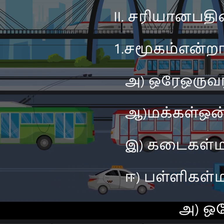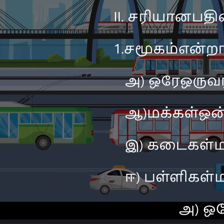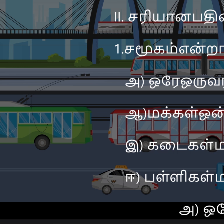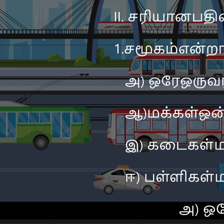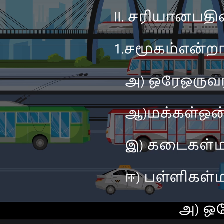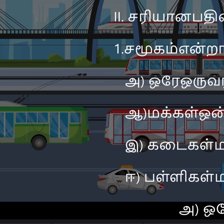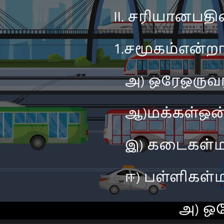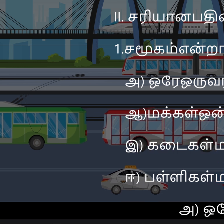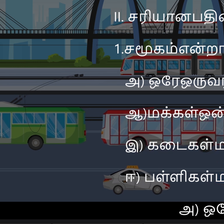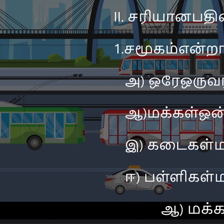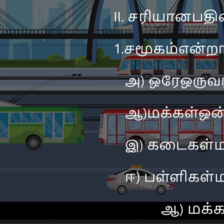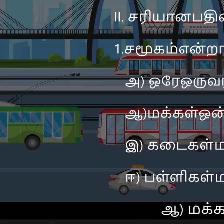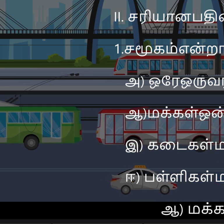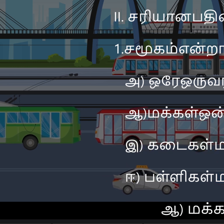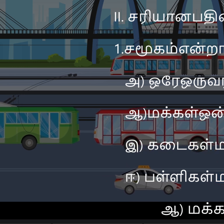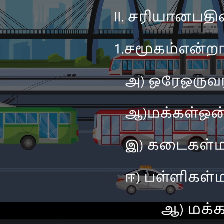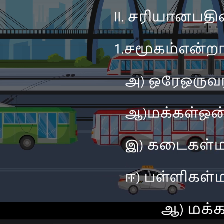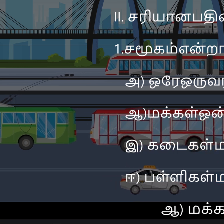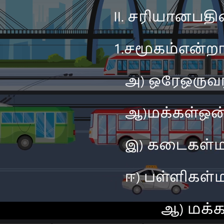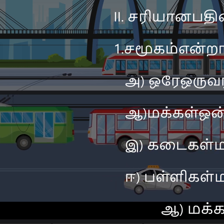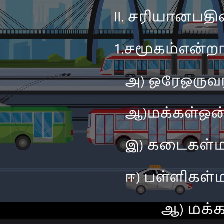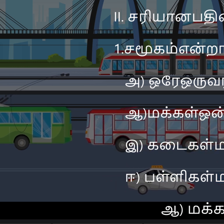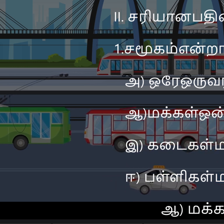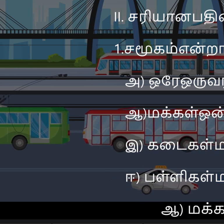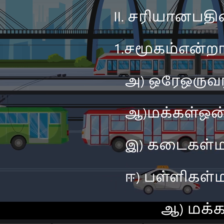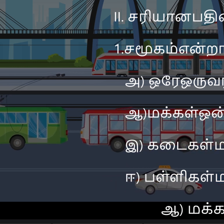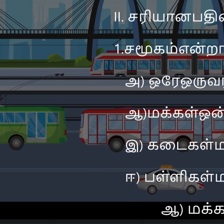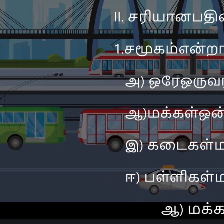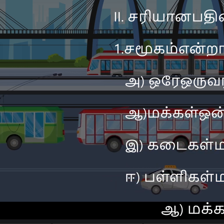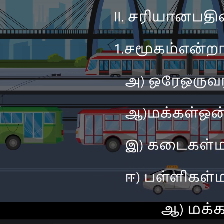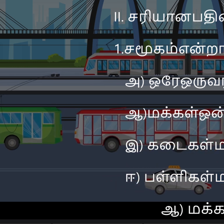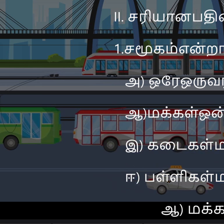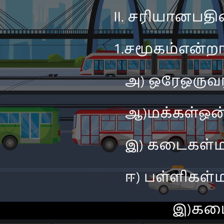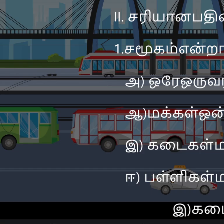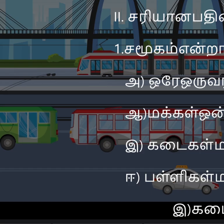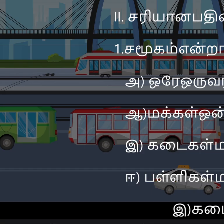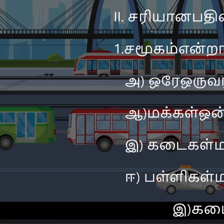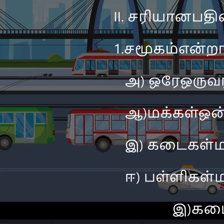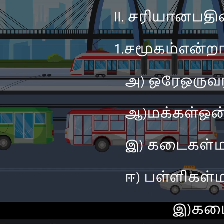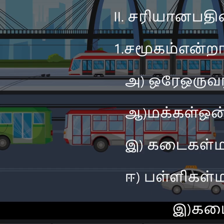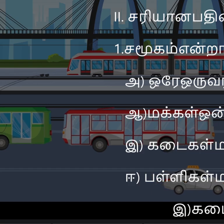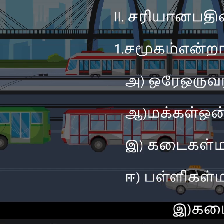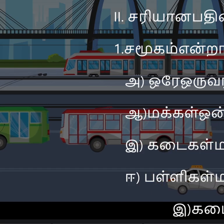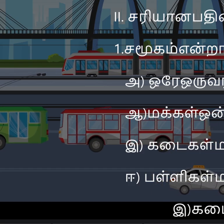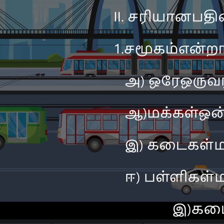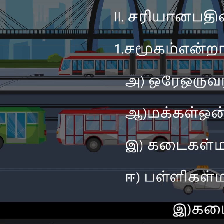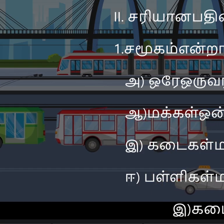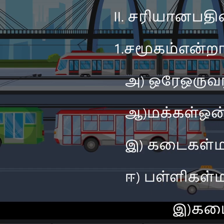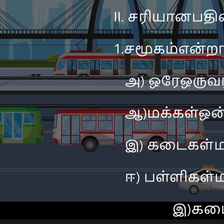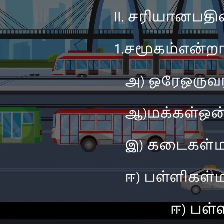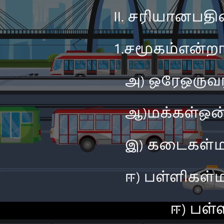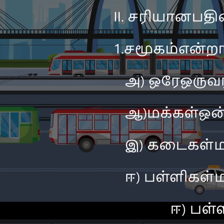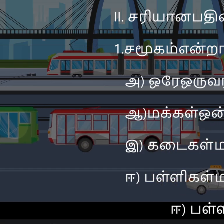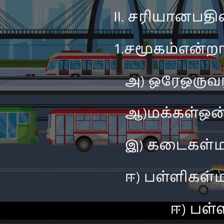ஒரே ஒருவர் வாழும் இடம். ஆ. மக்கள் ஒன்றாக வாழும் இடம். இ. கடைகள் மட்டும் உள்ள